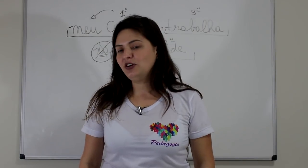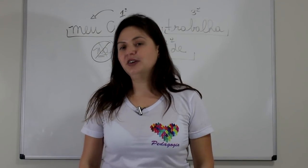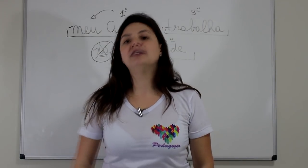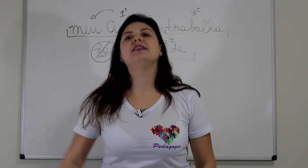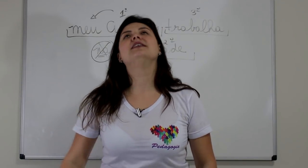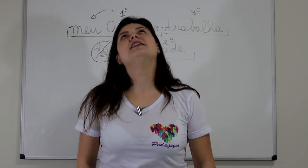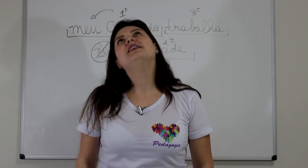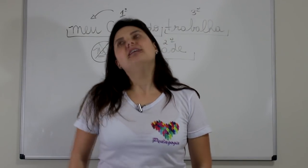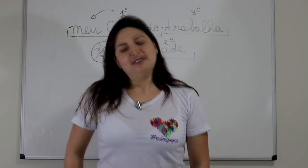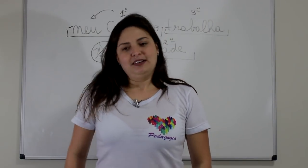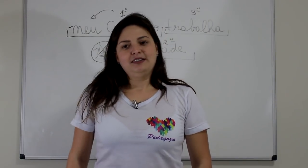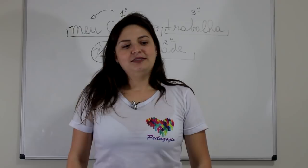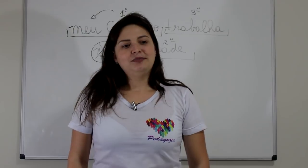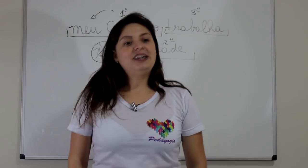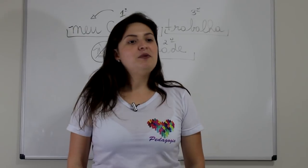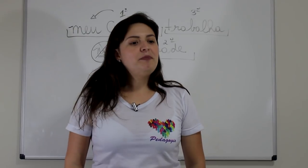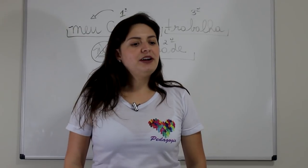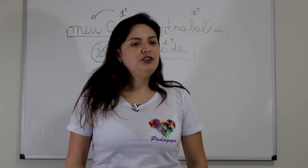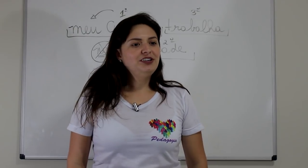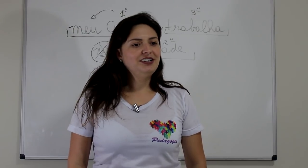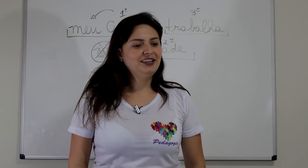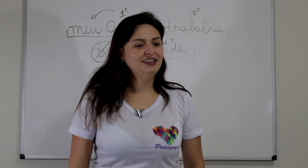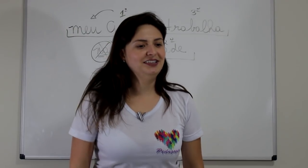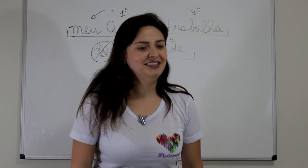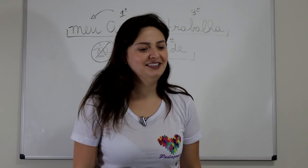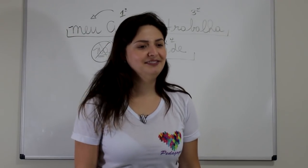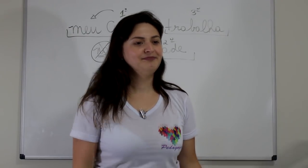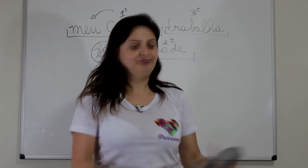apagador? Cadê meu apagador?